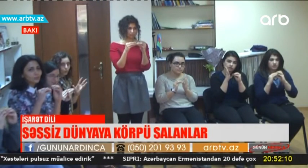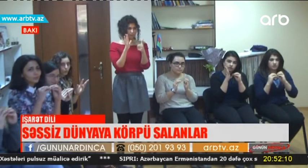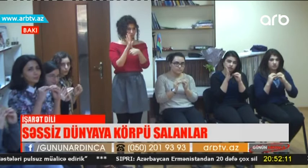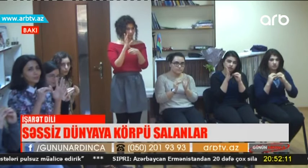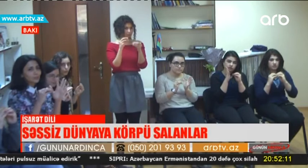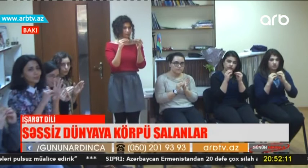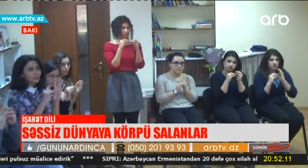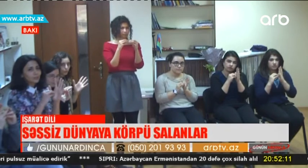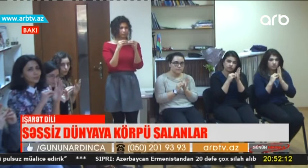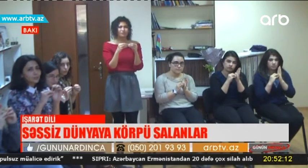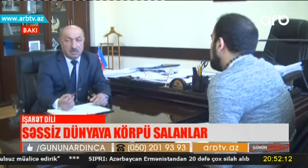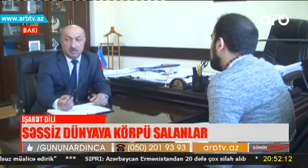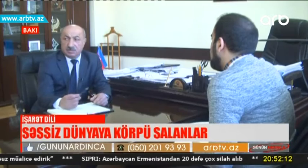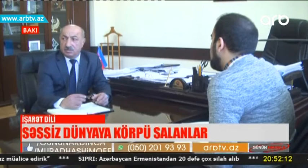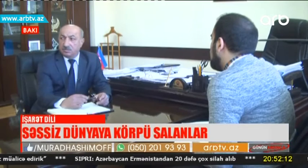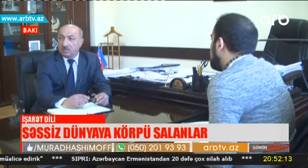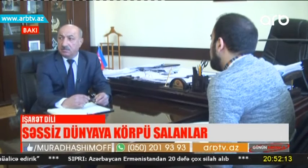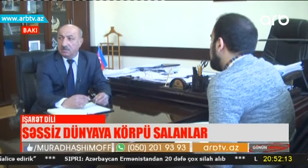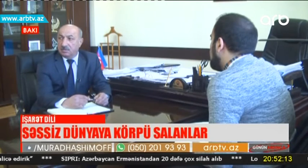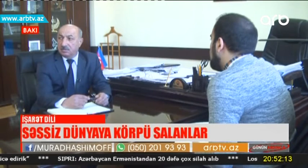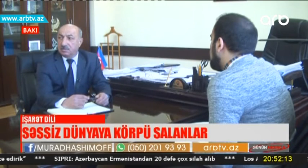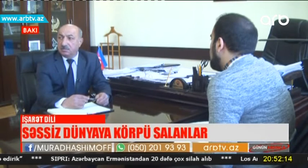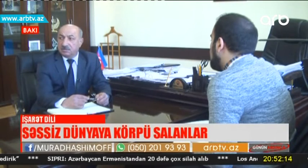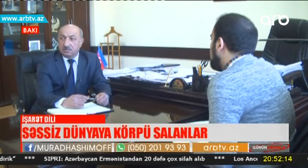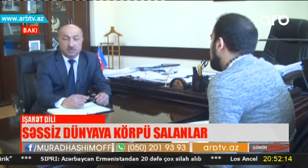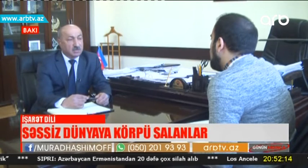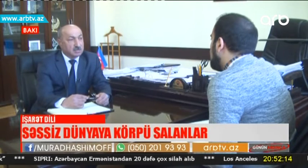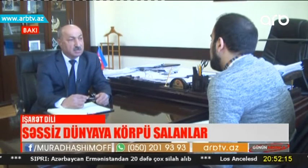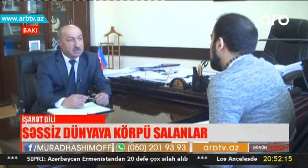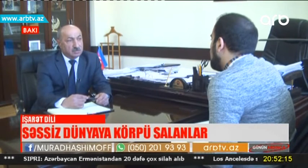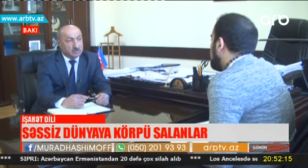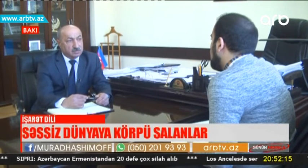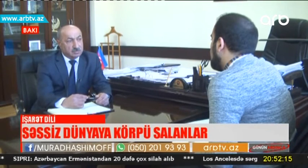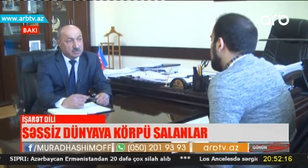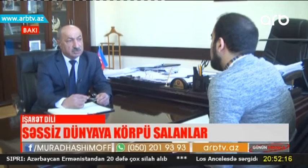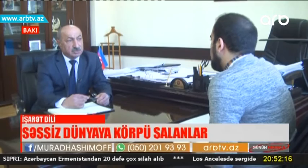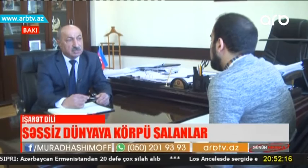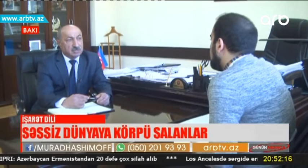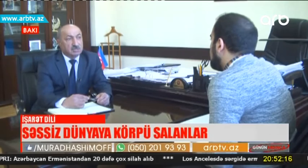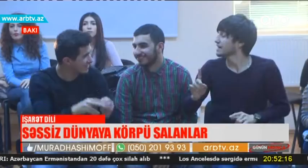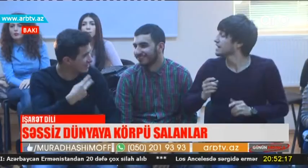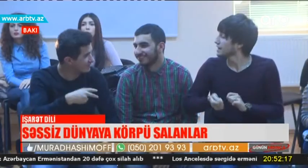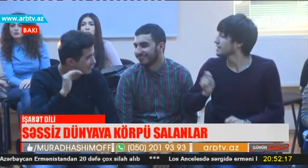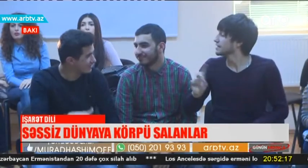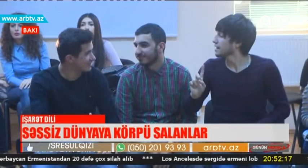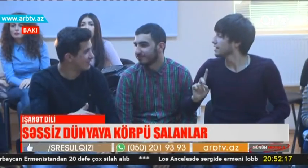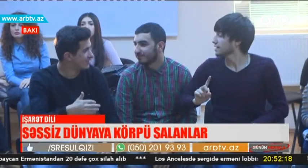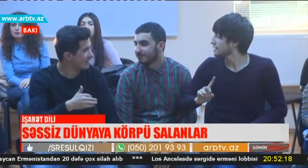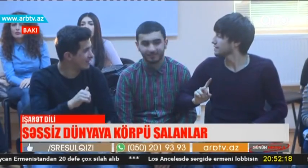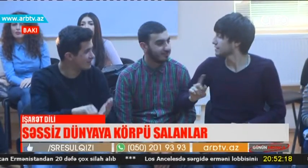ilə qeydiyyata götürülür. Əmək və əhalinin Sosial Müdafiəsi Nazirliyinin gördüyü təqdirə layiq işlərdən biri də eşitmə məhdudiyyətli insanların